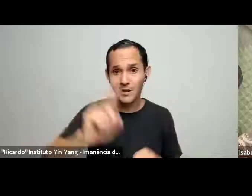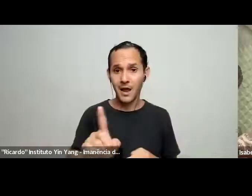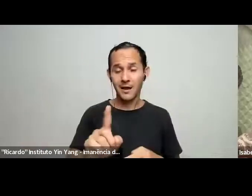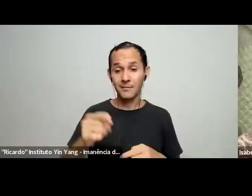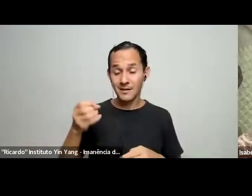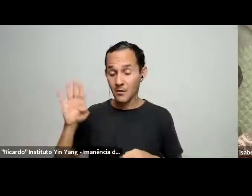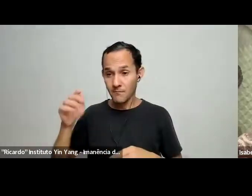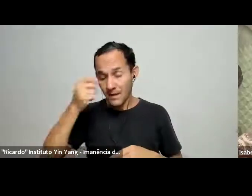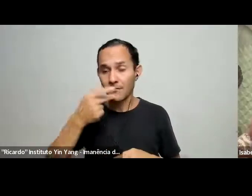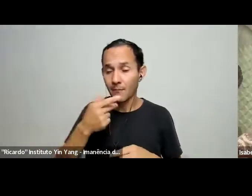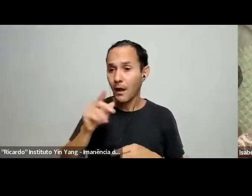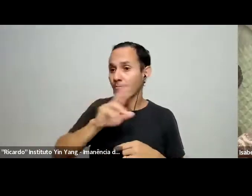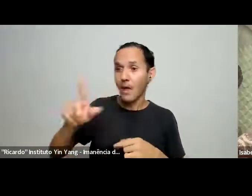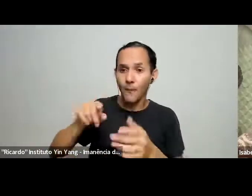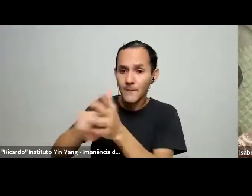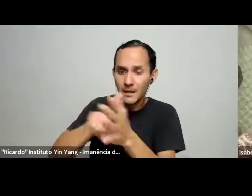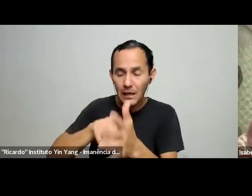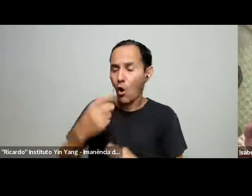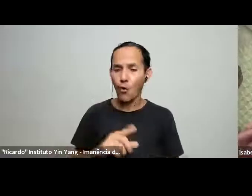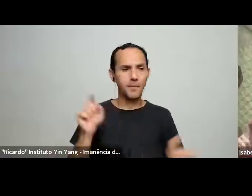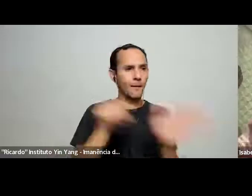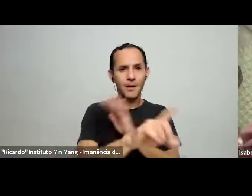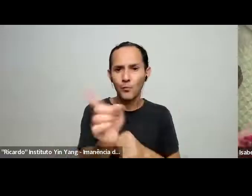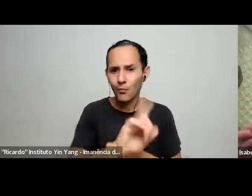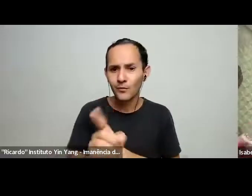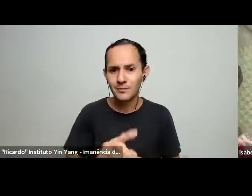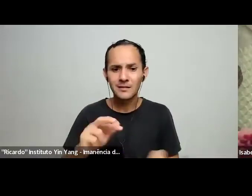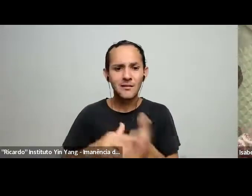a gente não pesquisar ou não perguntar, era